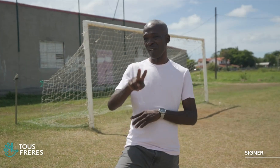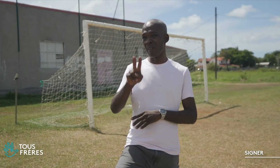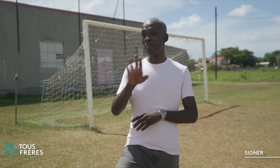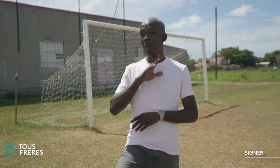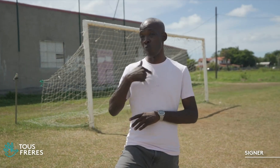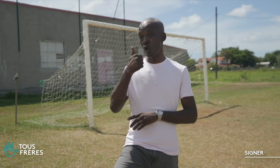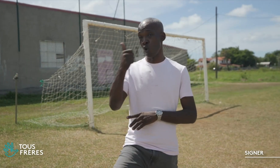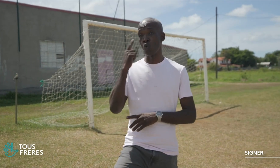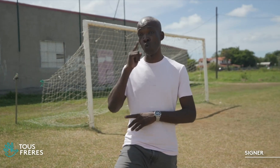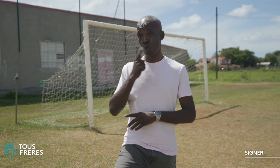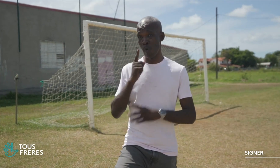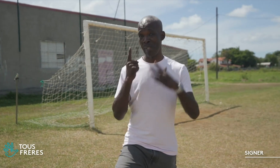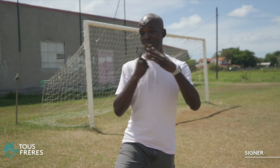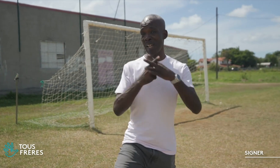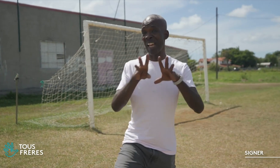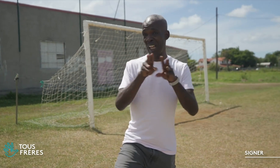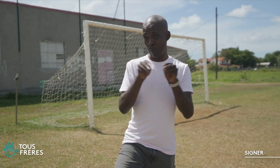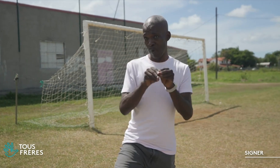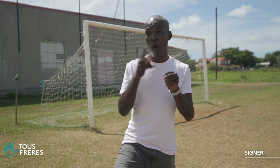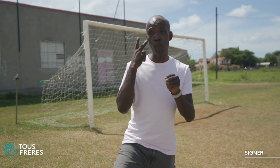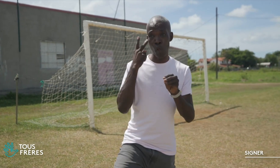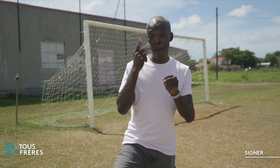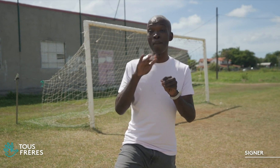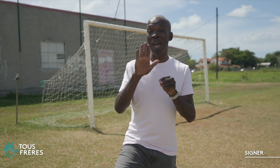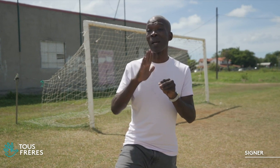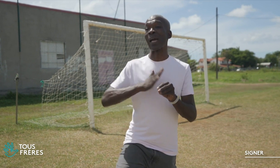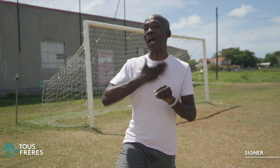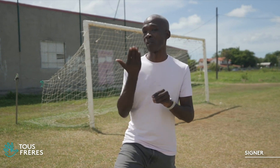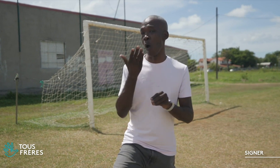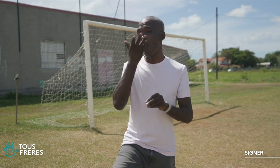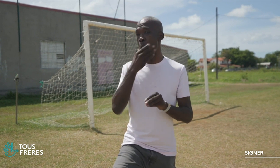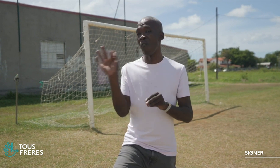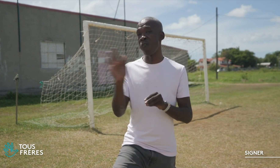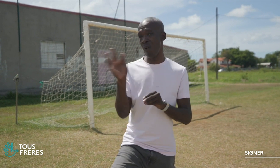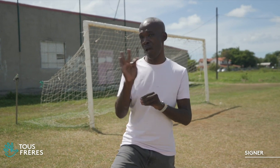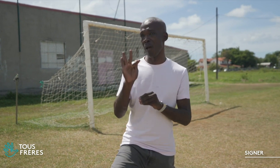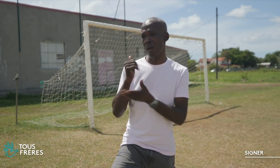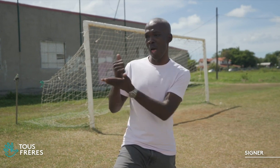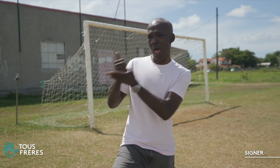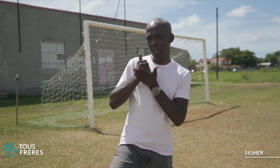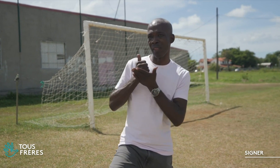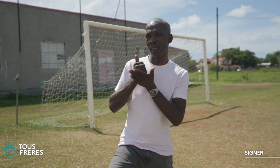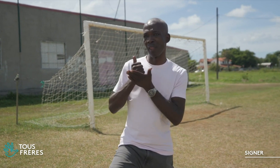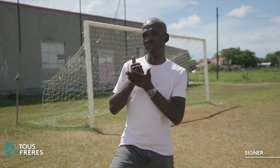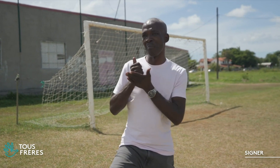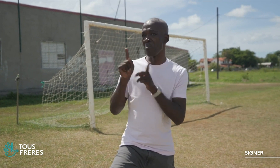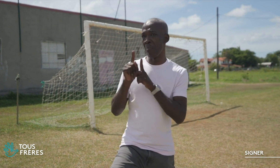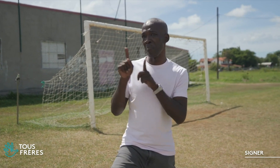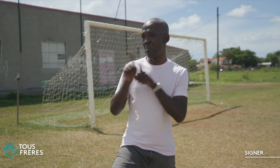Effectivement, je suis le seul sourd au sein du club, mais la chance que j'ai, c'est que mon beau-frère, il